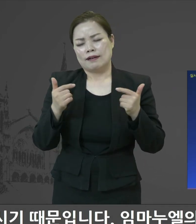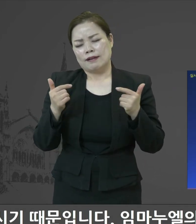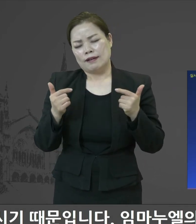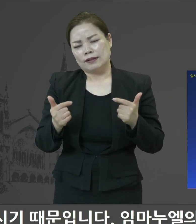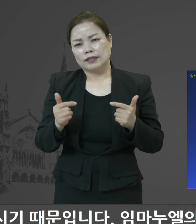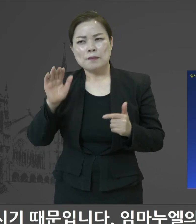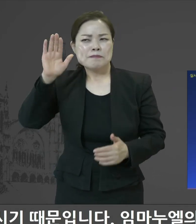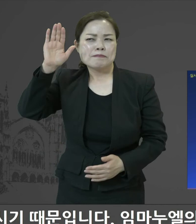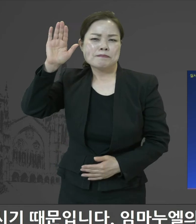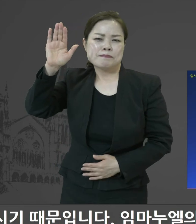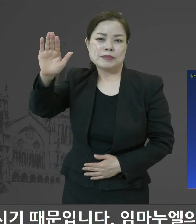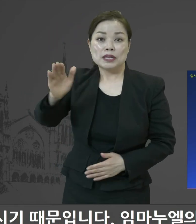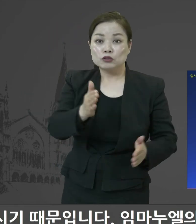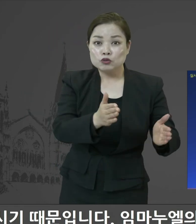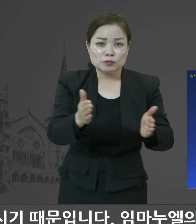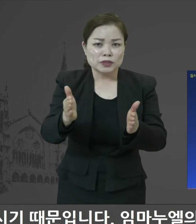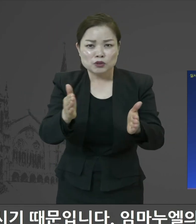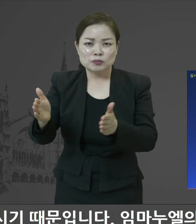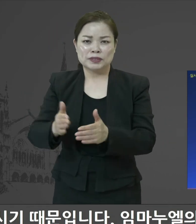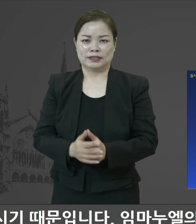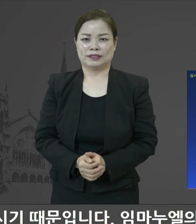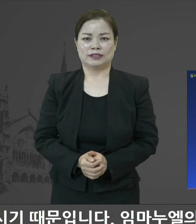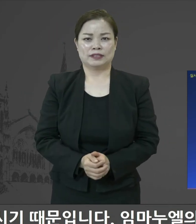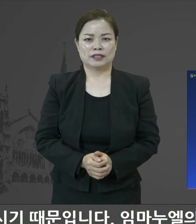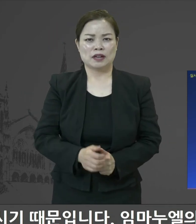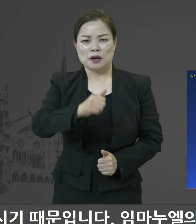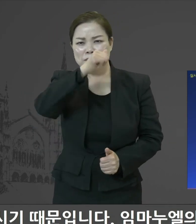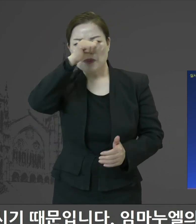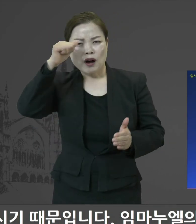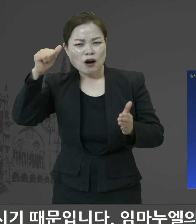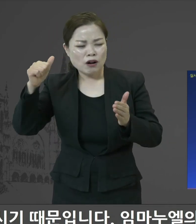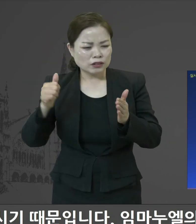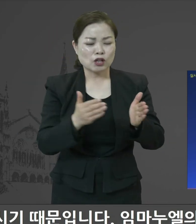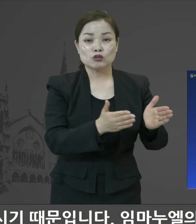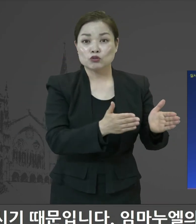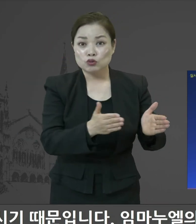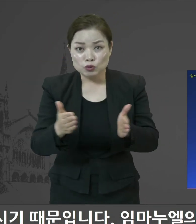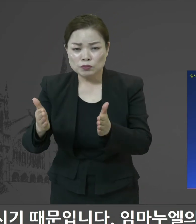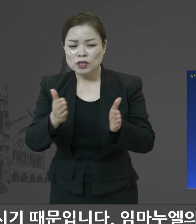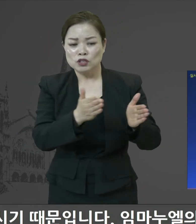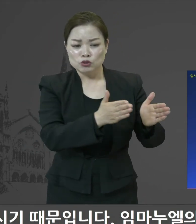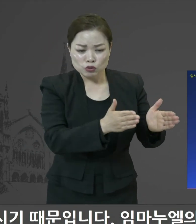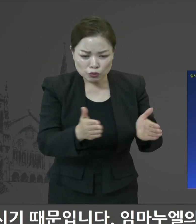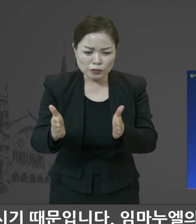항상 미래를 준비만 하는 것 같습니다. 평생 준비하고